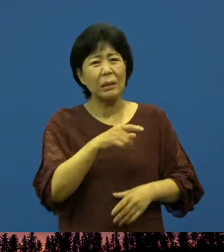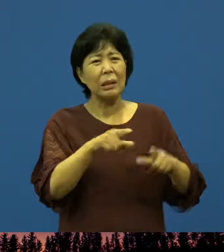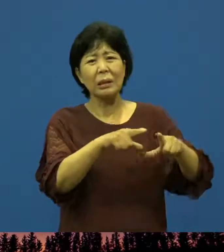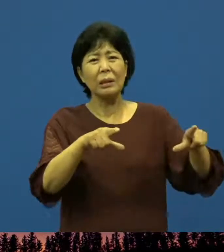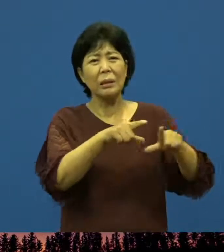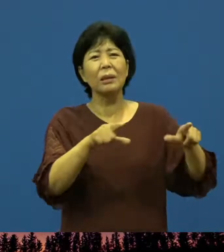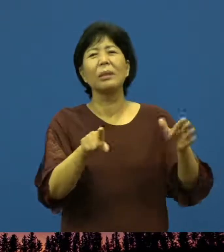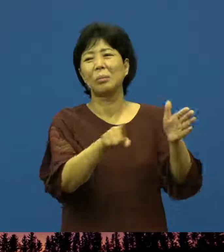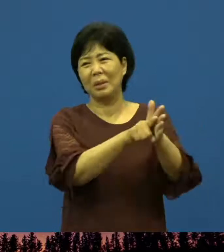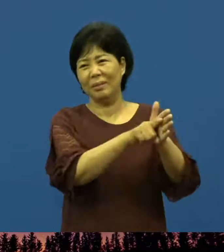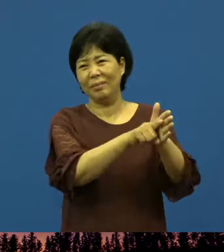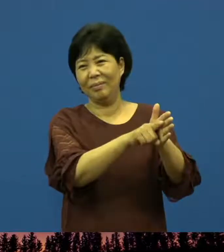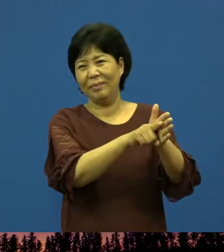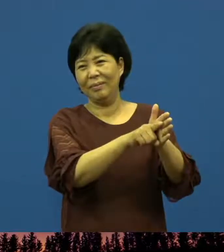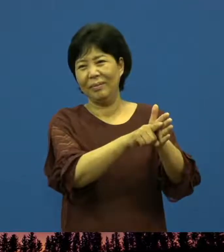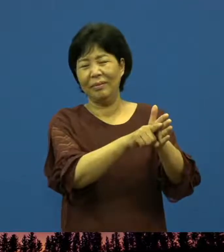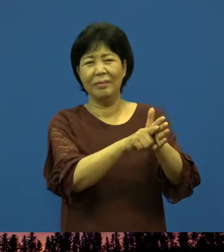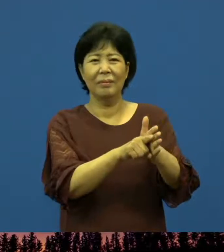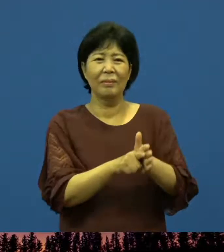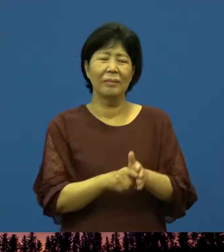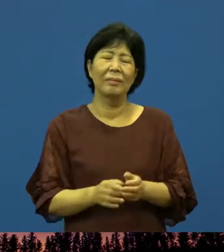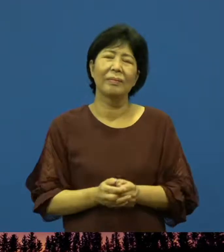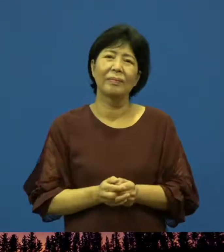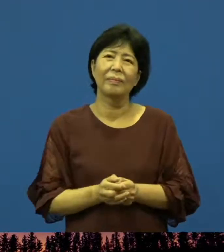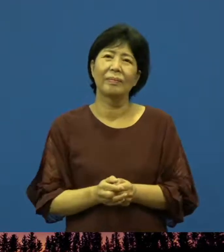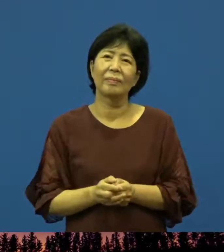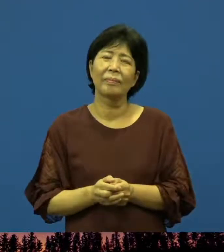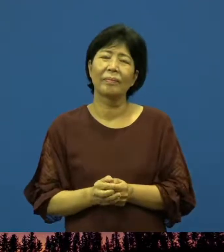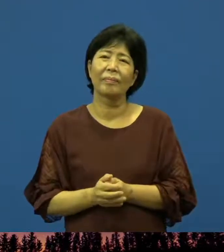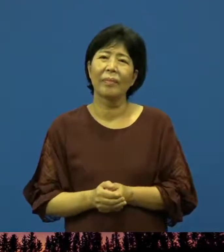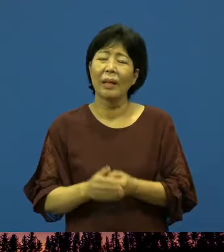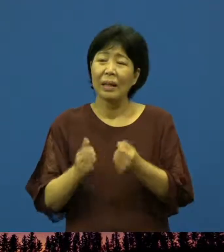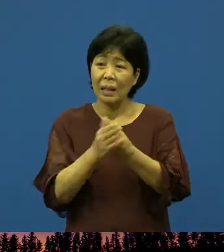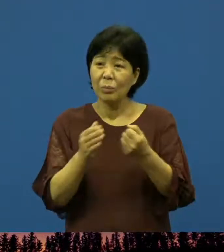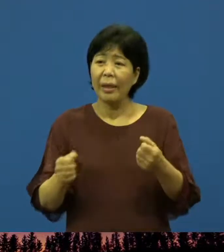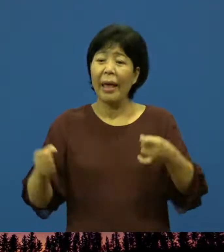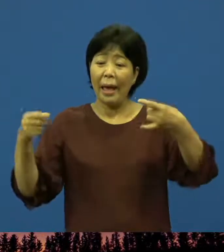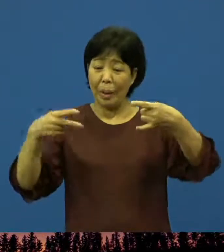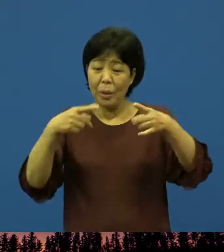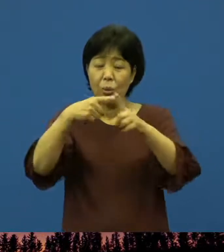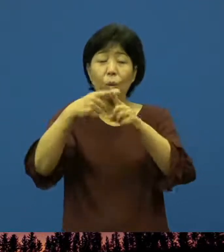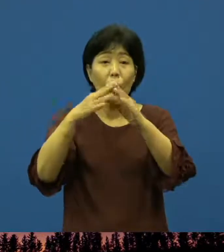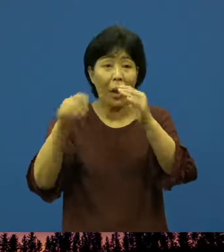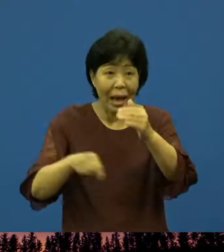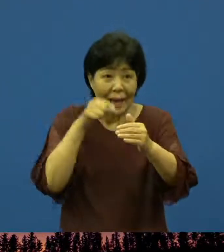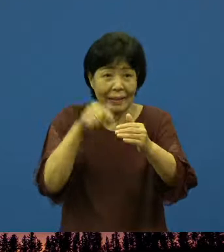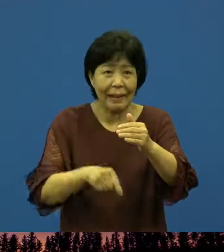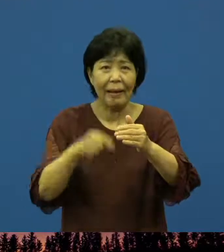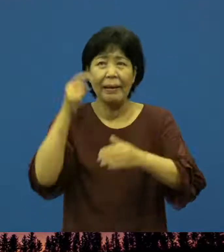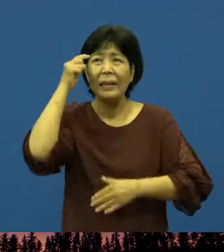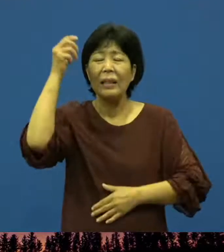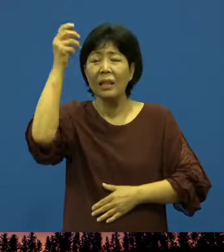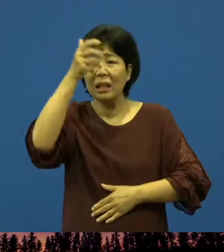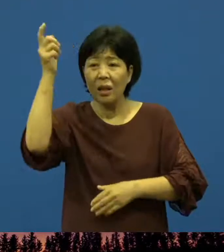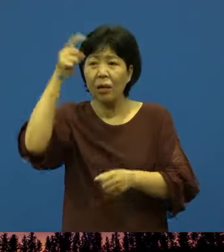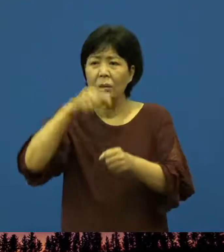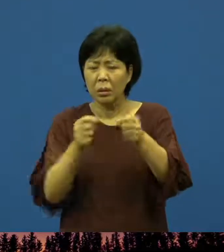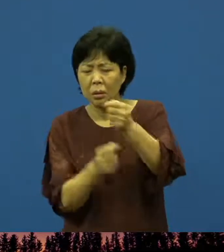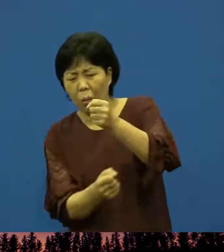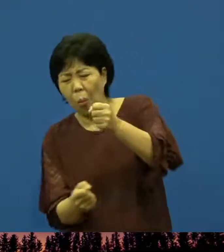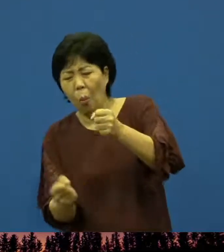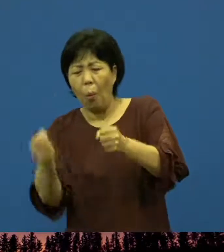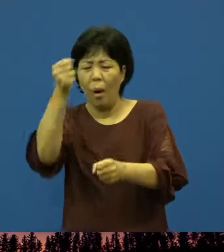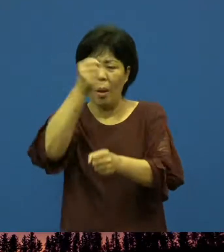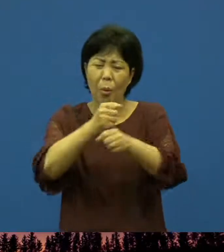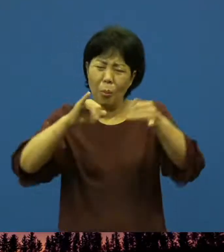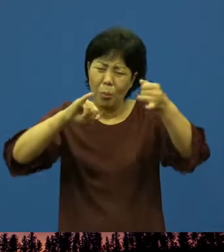수가 있는 것이죠. 그래서 요한은 에베소 교회 안에 영적인 회복이 필요하다. 이전에 뜨거웠던 신앙으로 다시 돌아가야 된다.